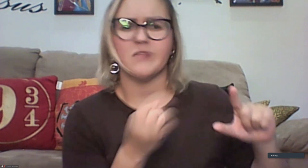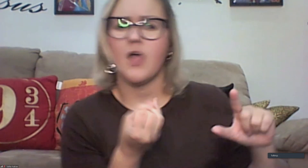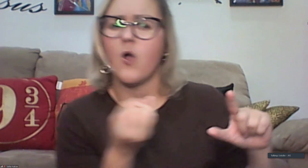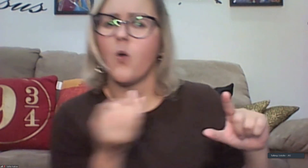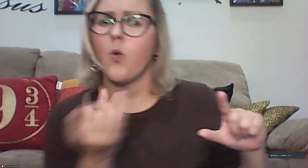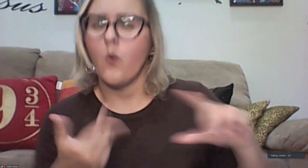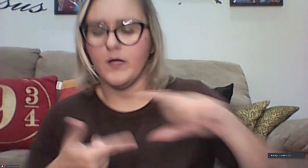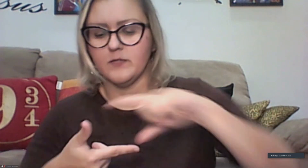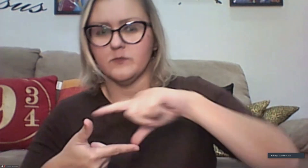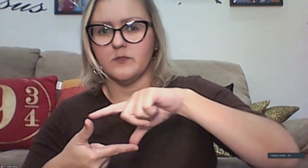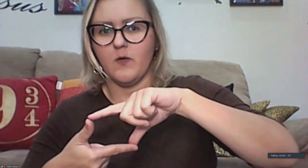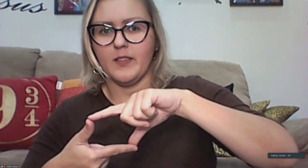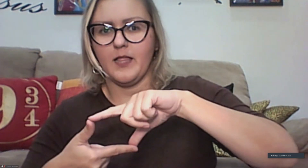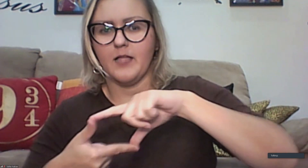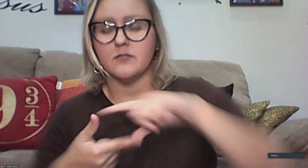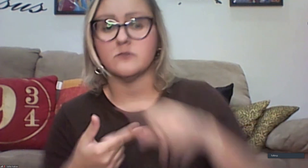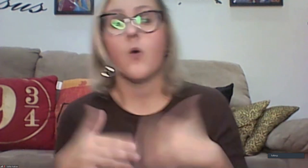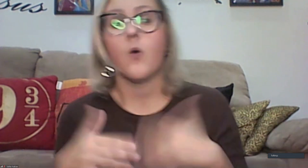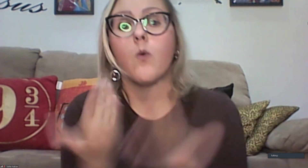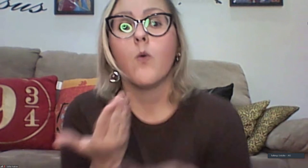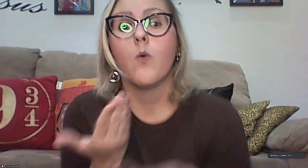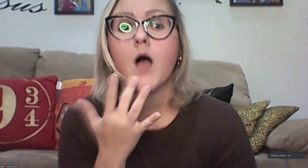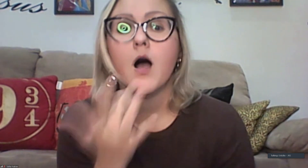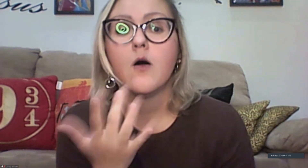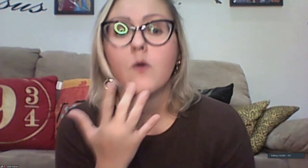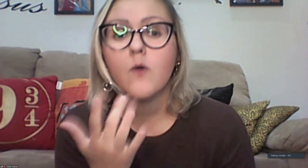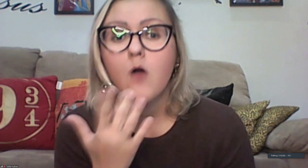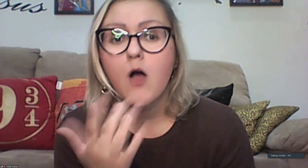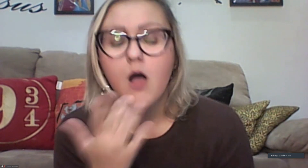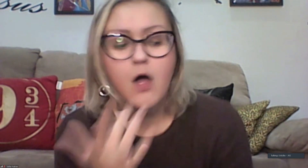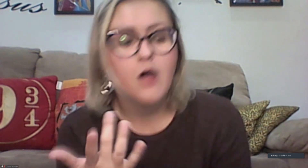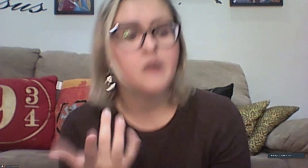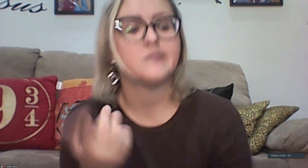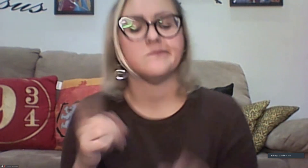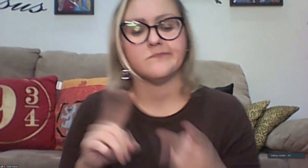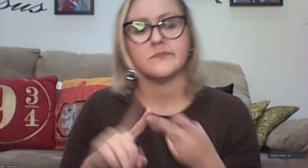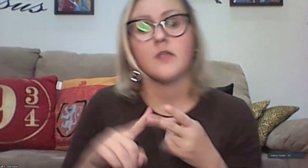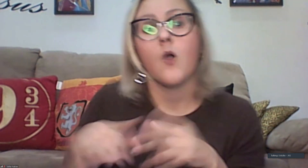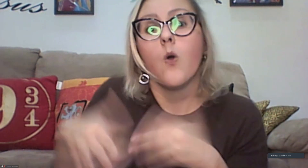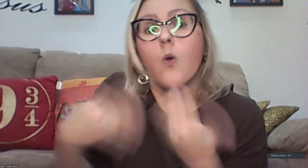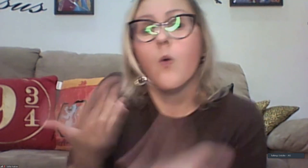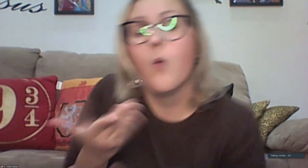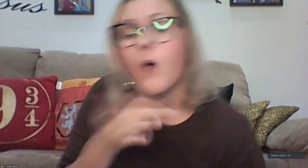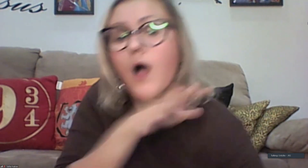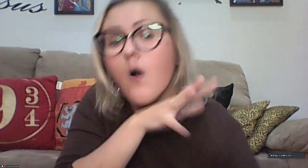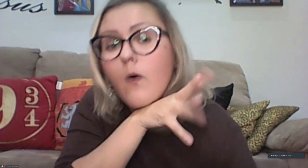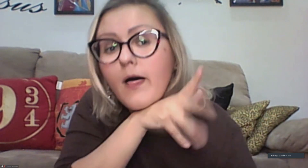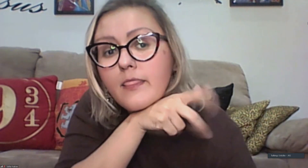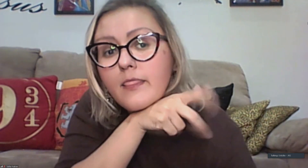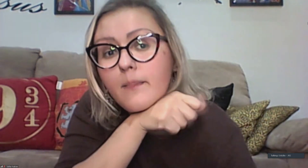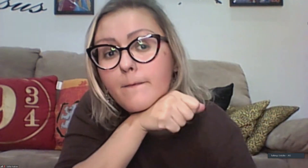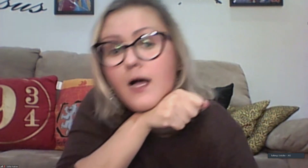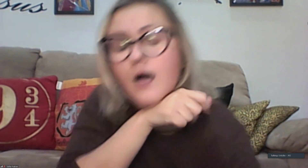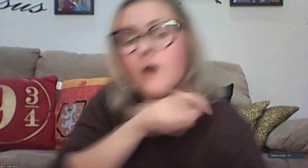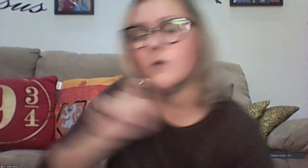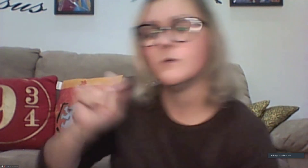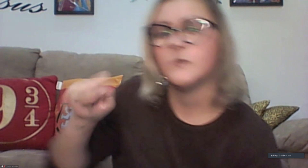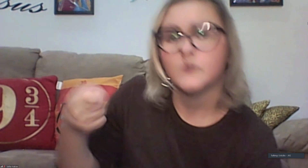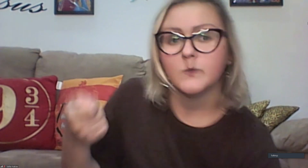Quantos triângulos? Quantos quadrados? Com quais cores? Quais animais? Quais